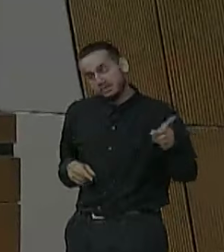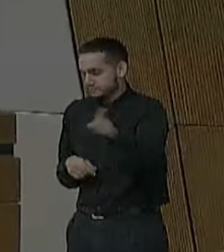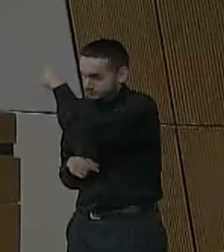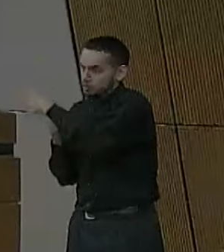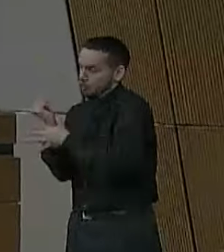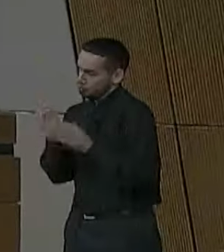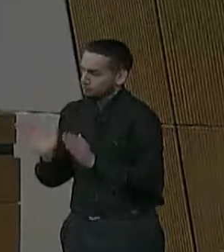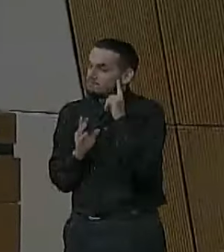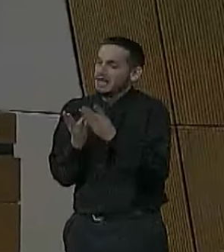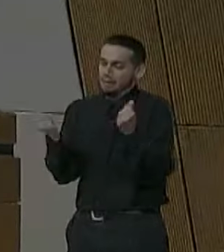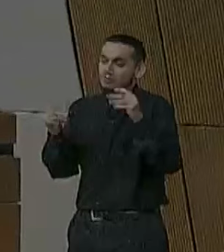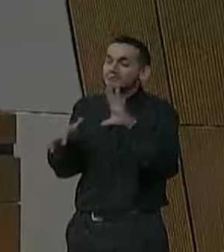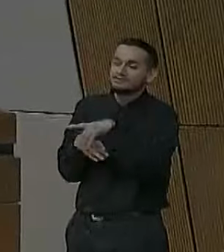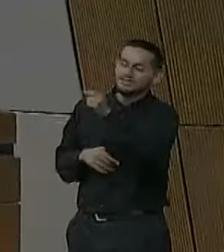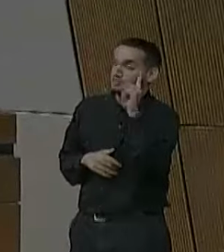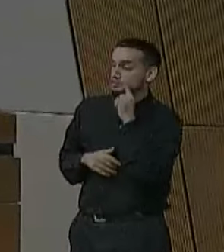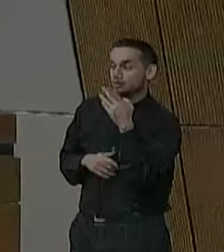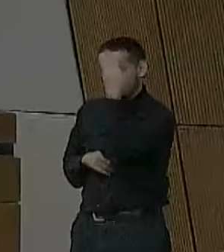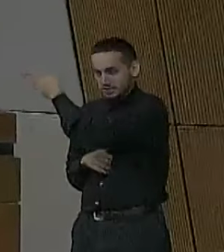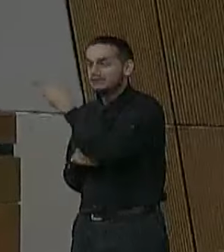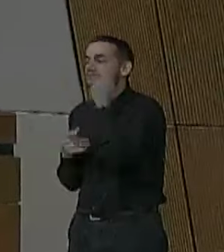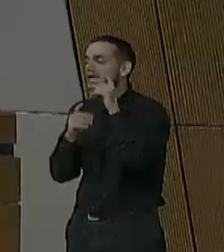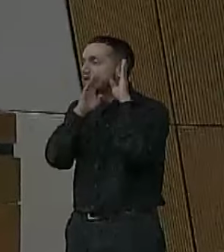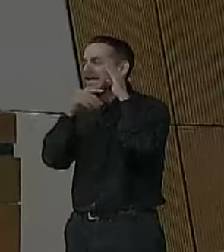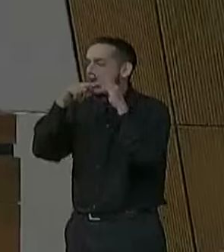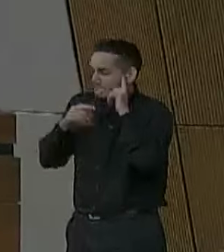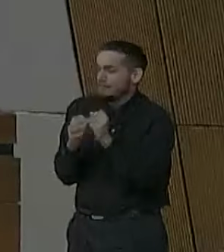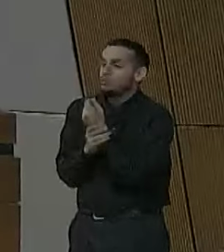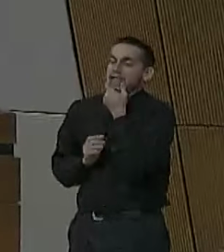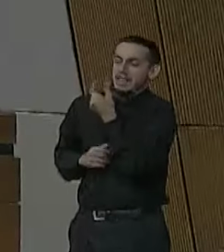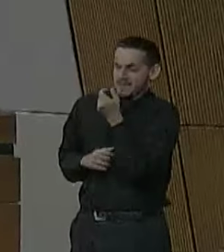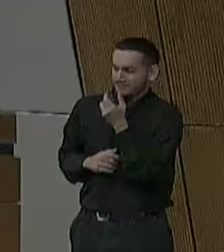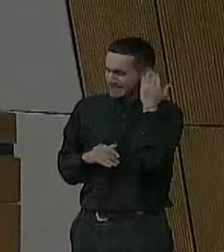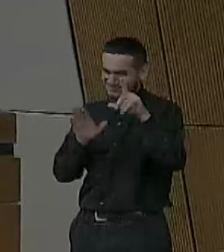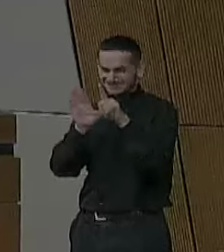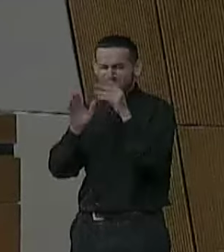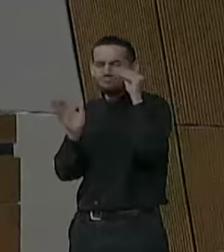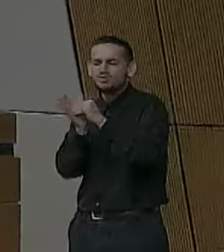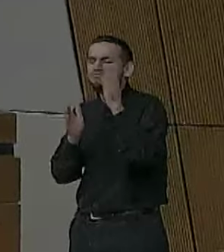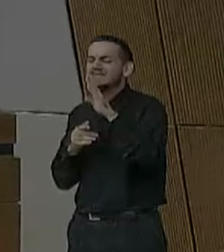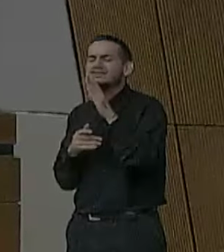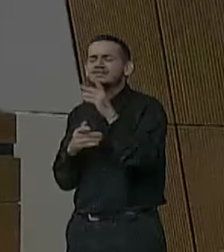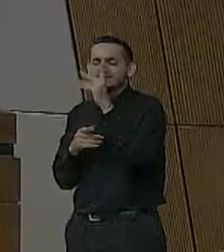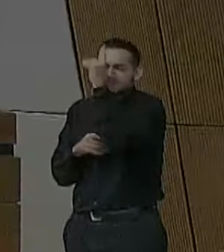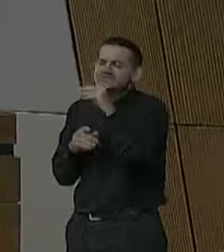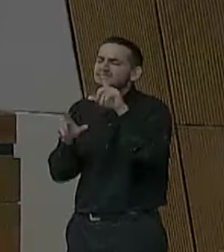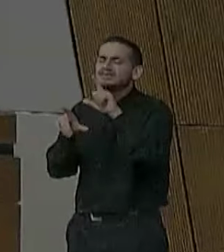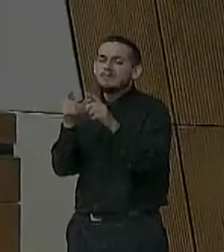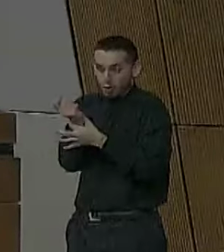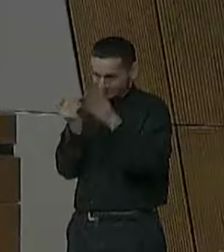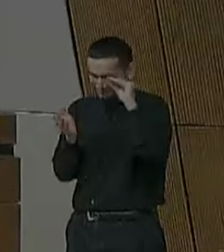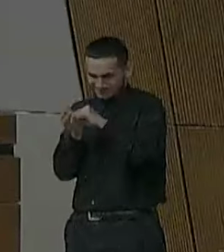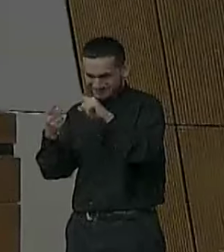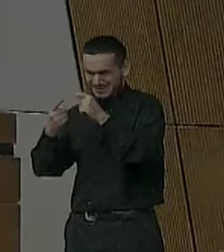de ruedas, sino se tiene esa visualización de que Melissa es una persona. Melissa, de hecho, está trabajando